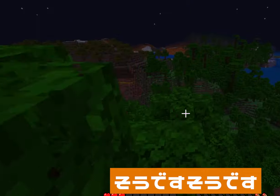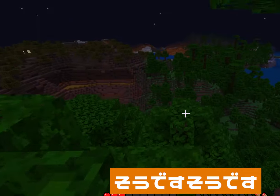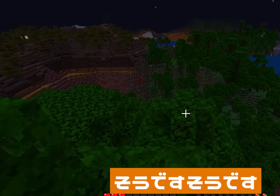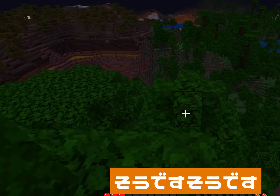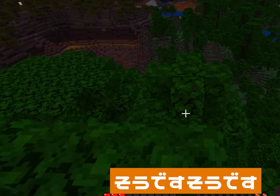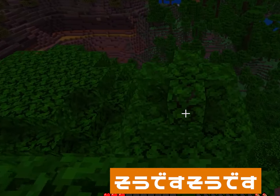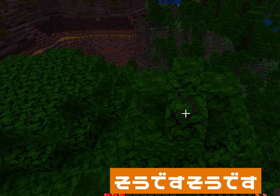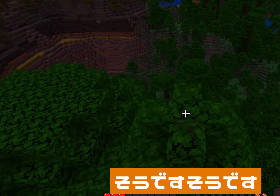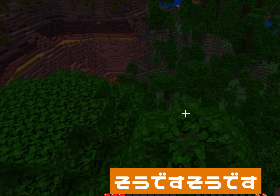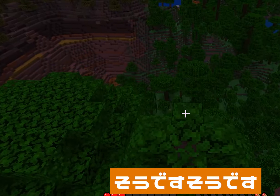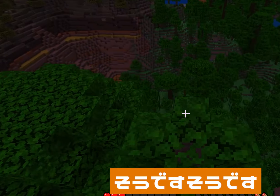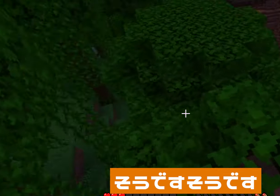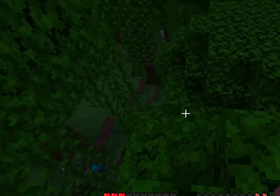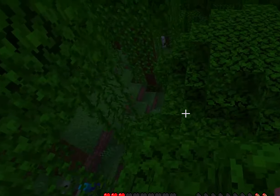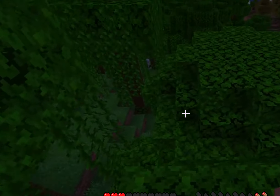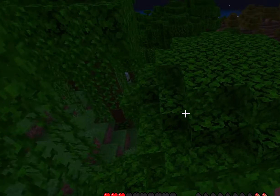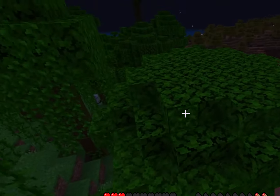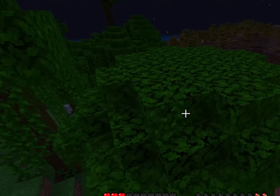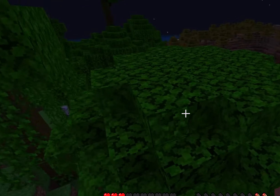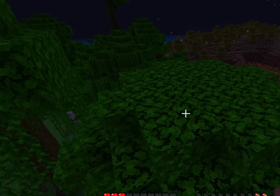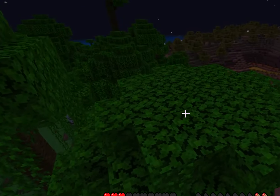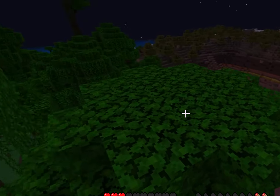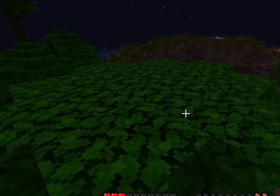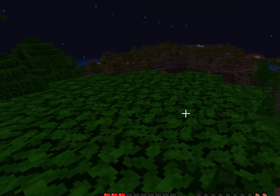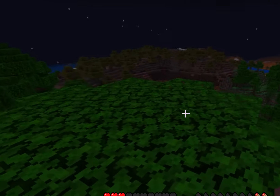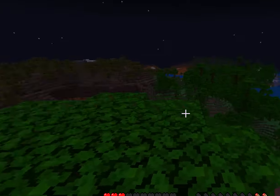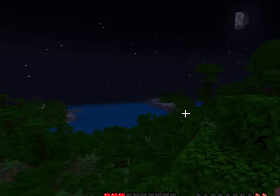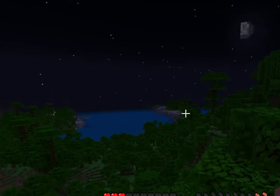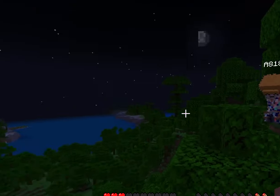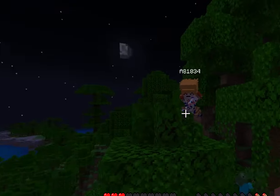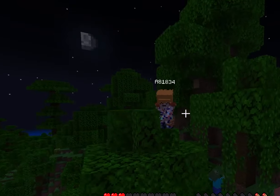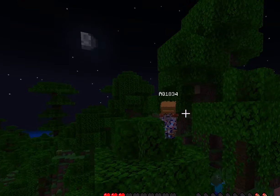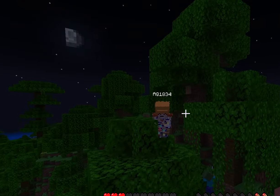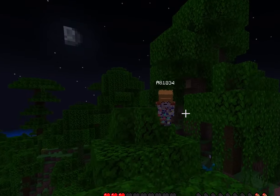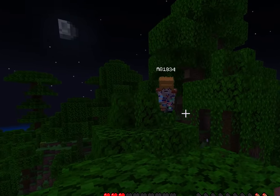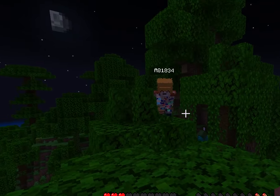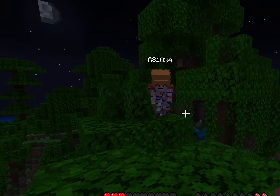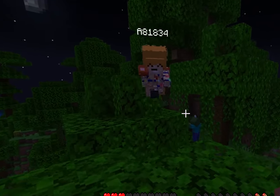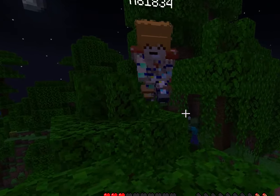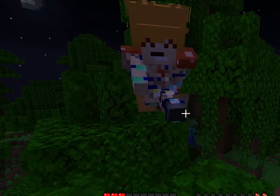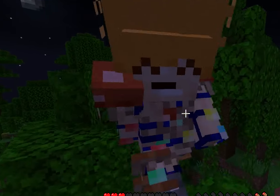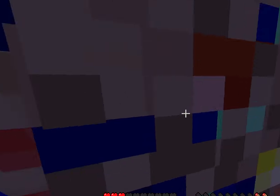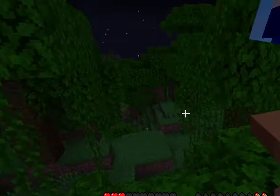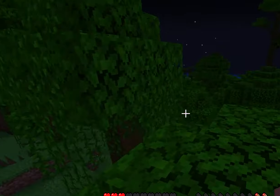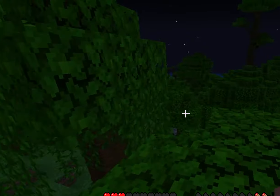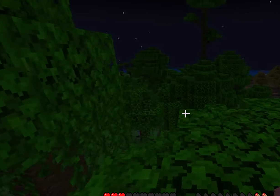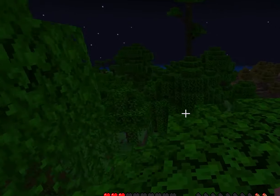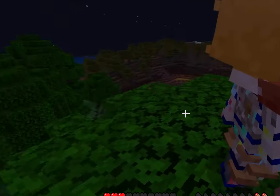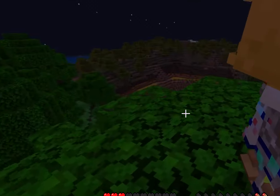璧で、完璧でそうです。そっか。じゃあもういいかな、じゃあABSさん。じゃあいいかな。